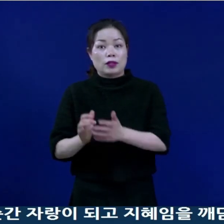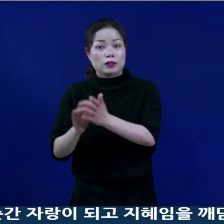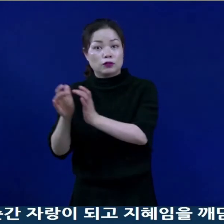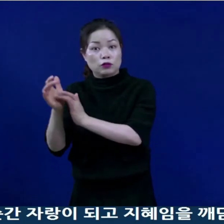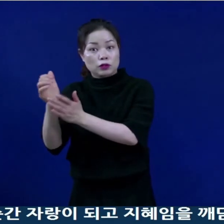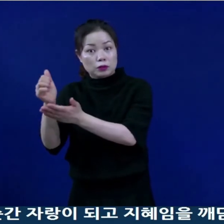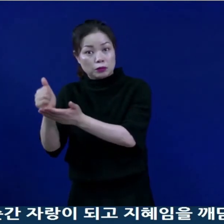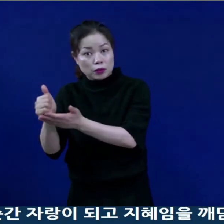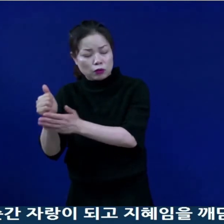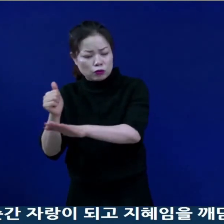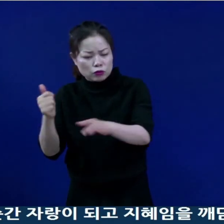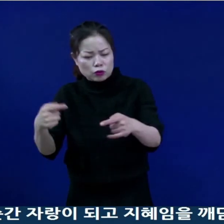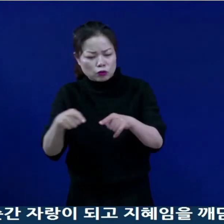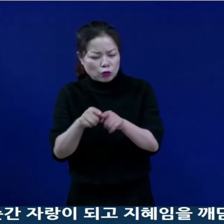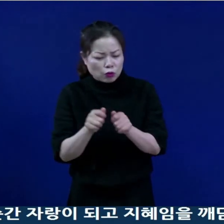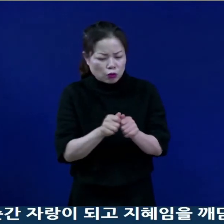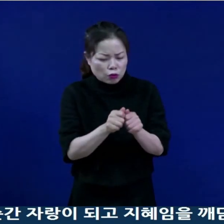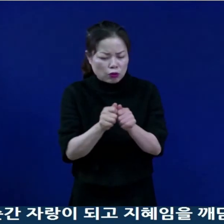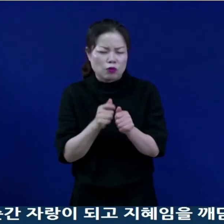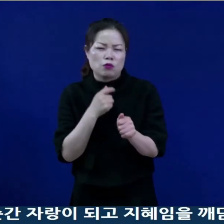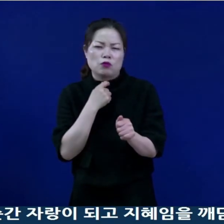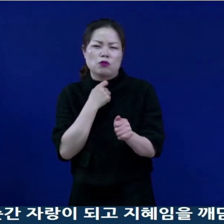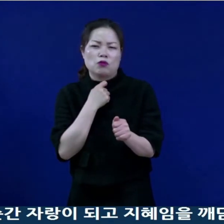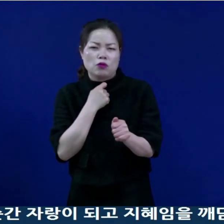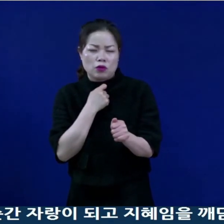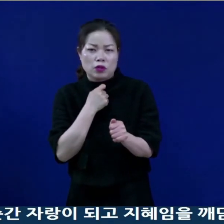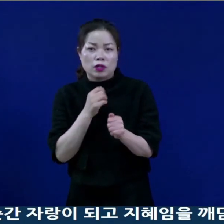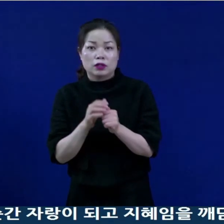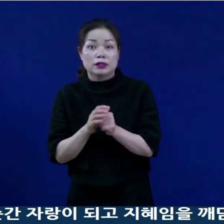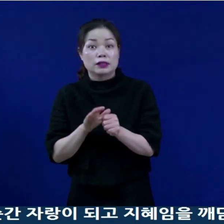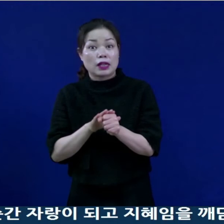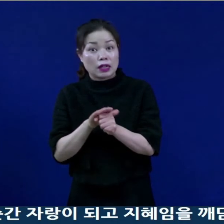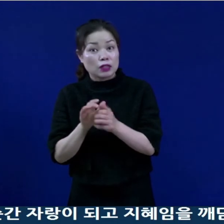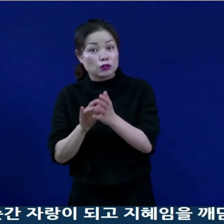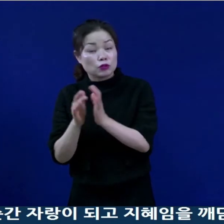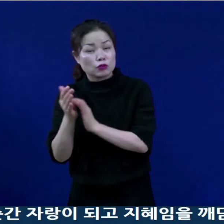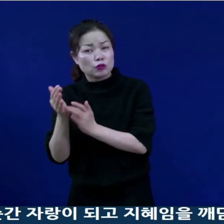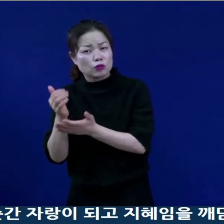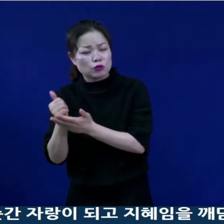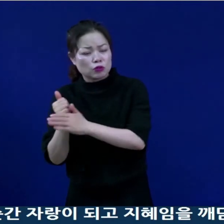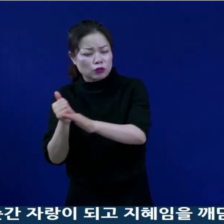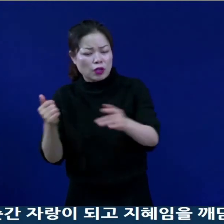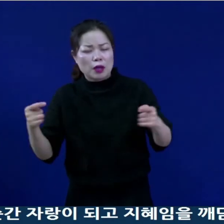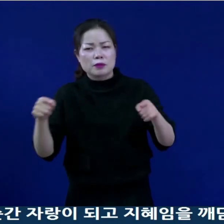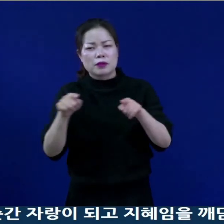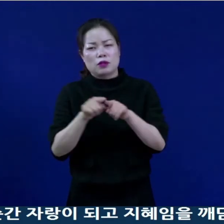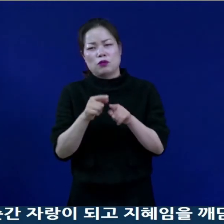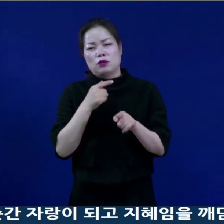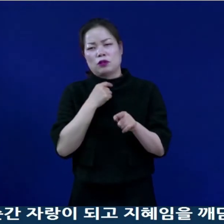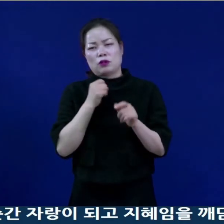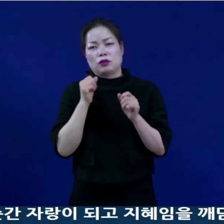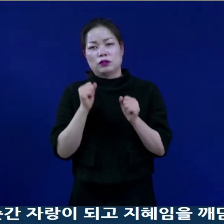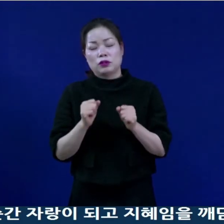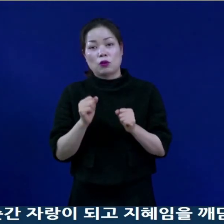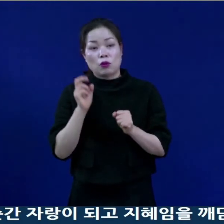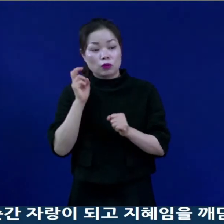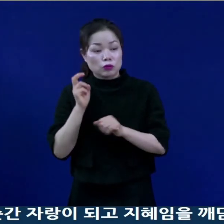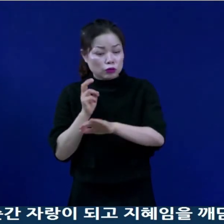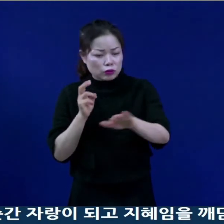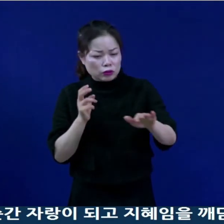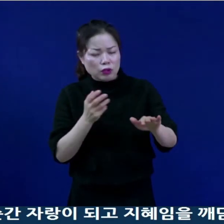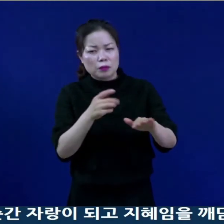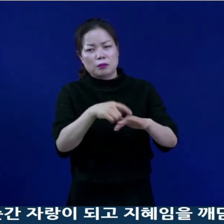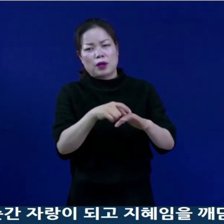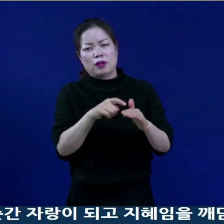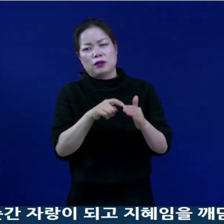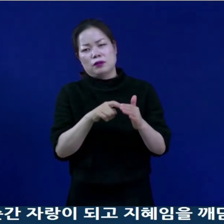예수님은 우리와 동행하기를 원하시는데, 그렇게 우리를 사랑하신 예수님, 우리와 함께 하기를 원하시는데 혹시 예수님을 여러분